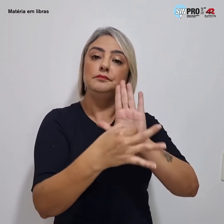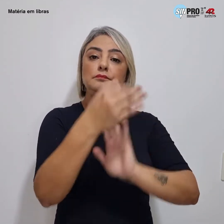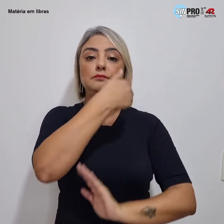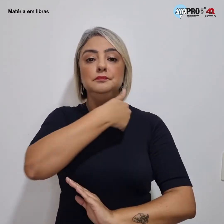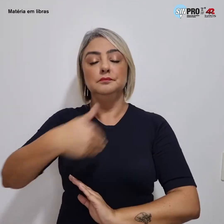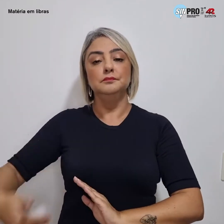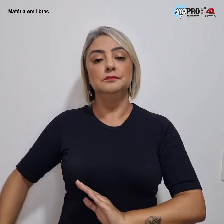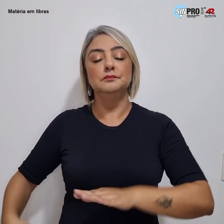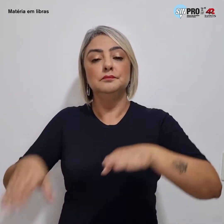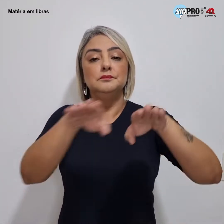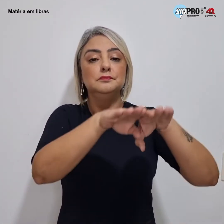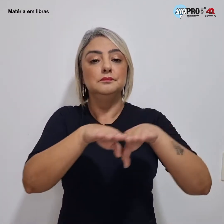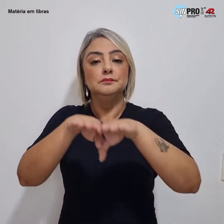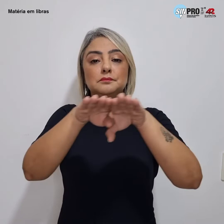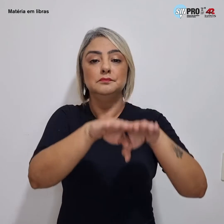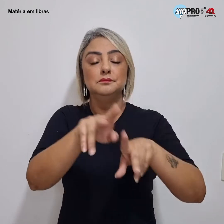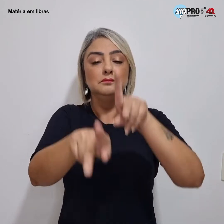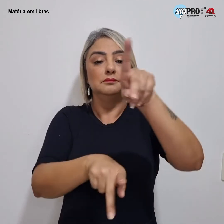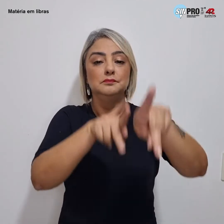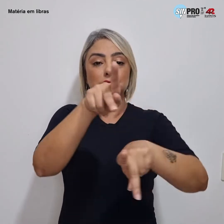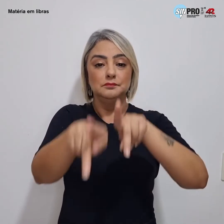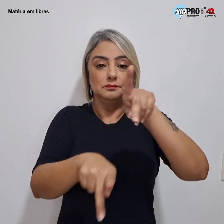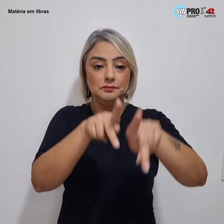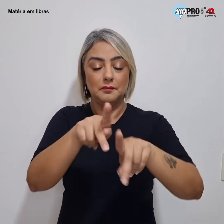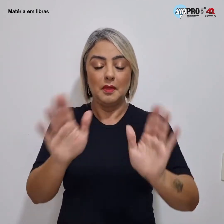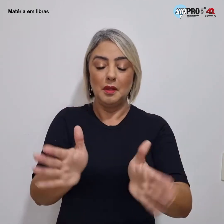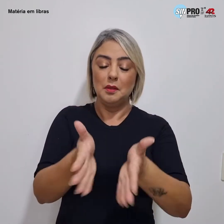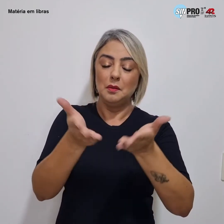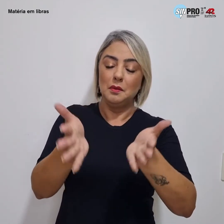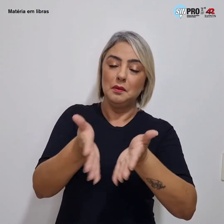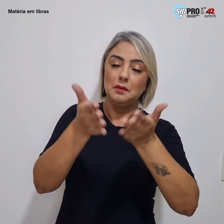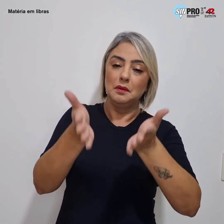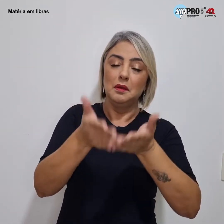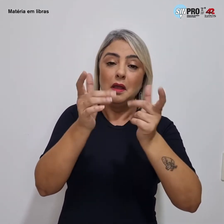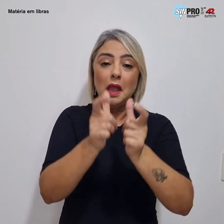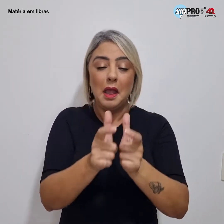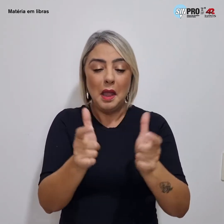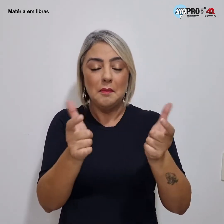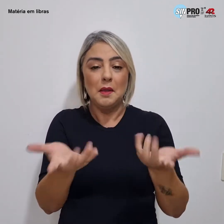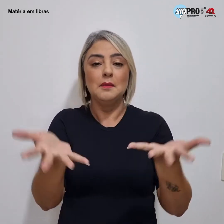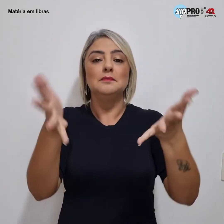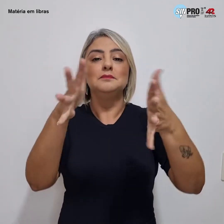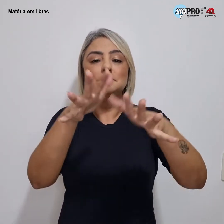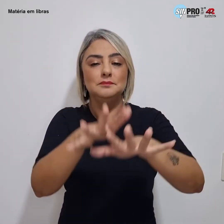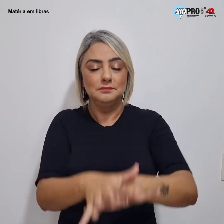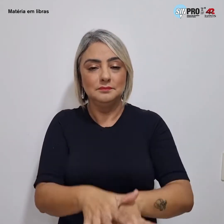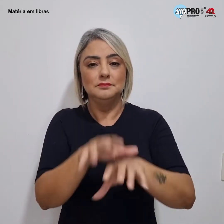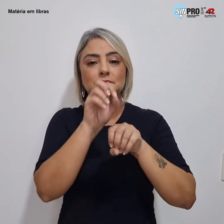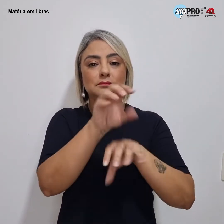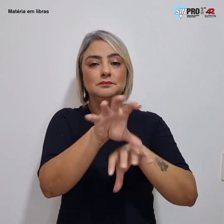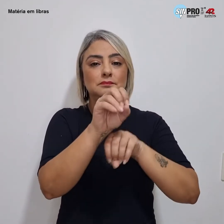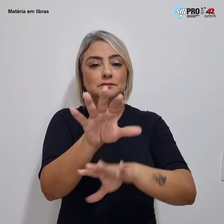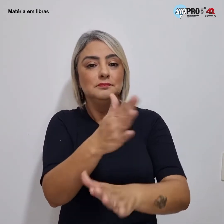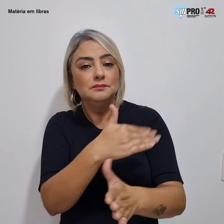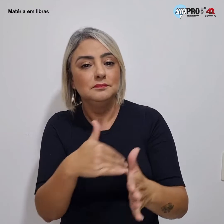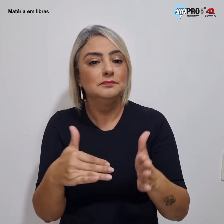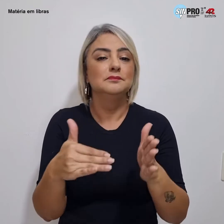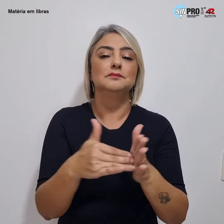os governos democráticos populares, que promoveram a maior inclusão educacional de todos